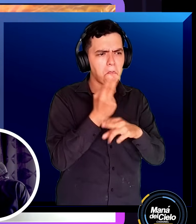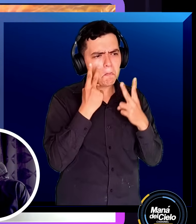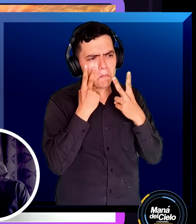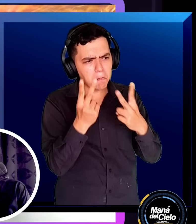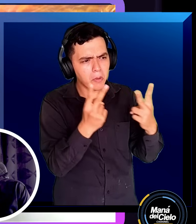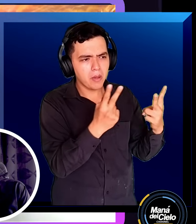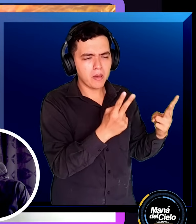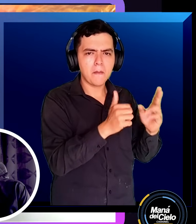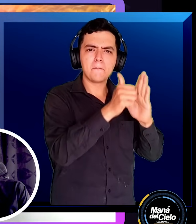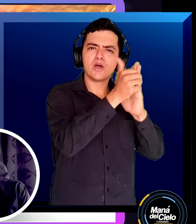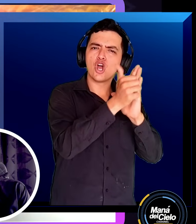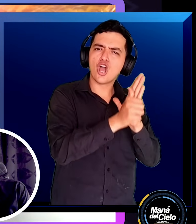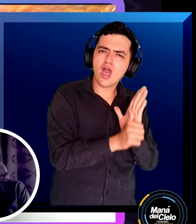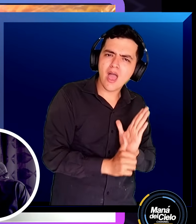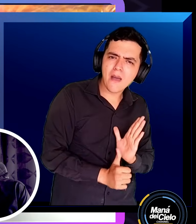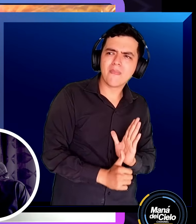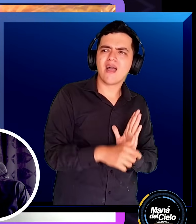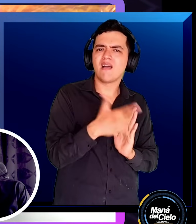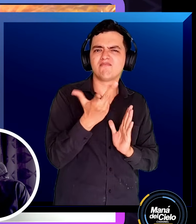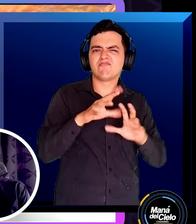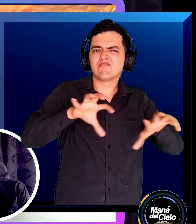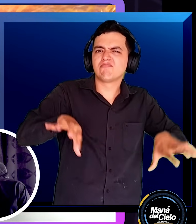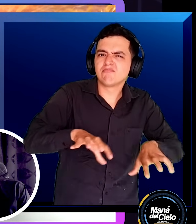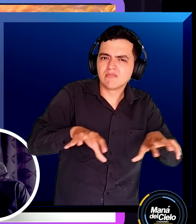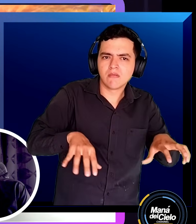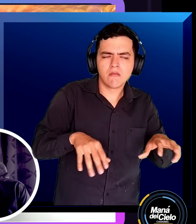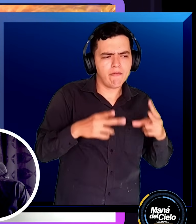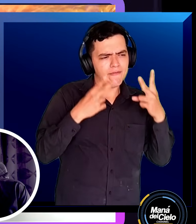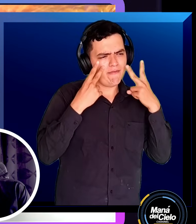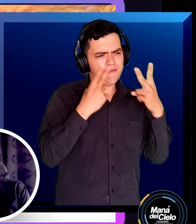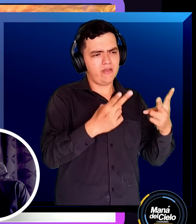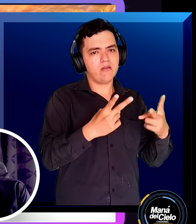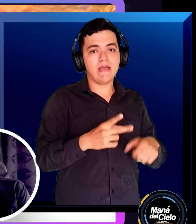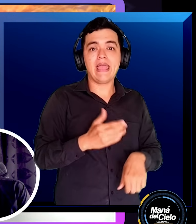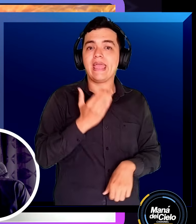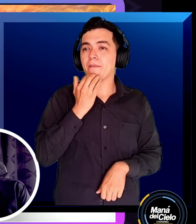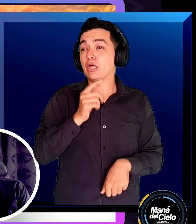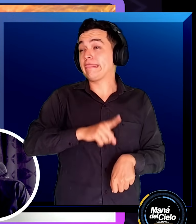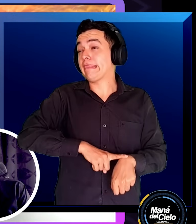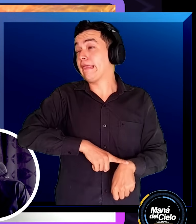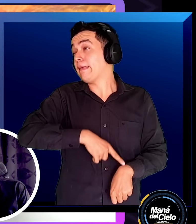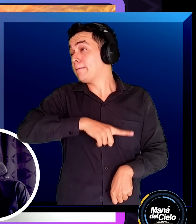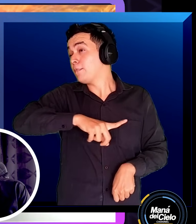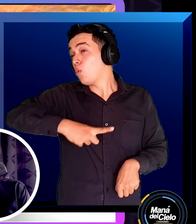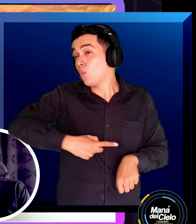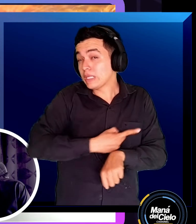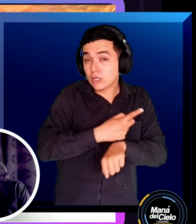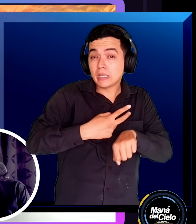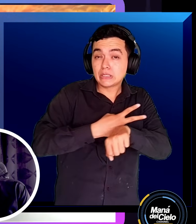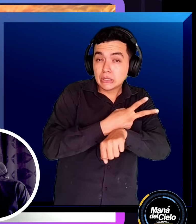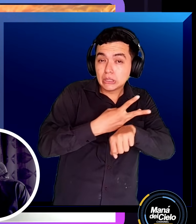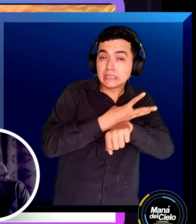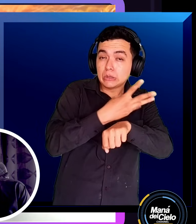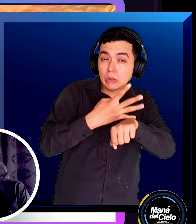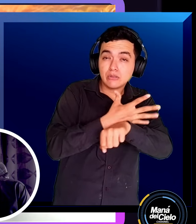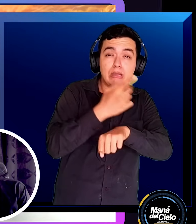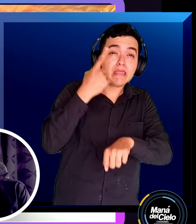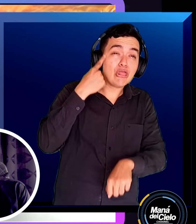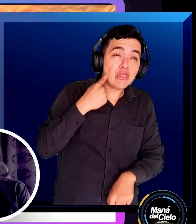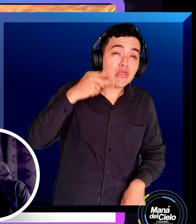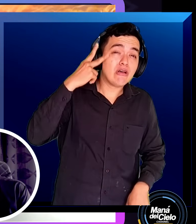disculparán lo que voy a decir, pero ustedes no saben el peso que yo tenía para este programa.